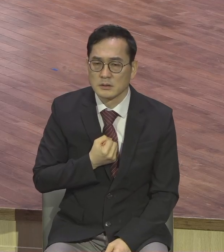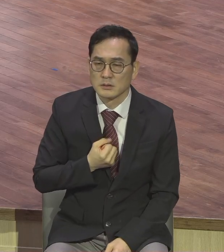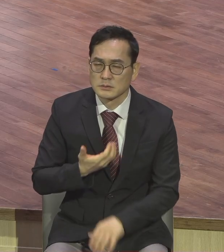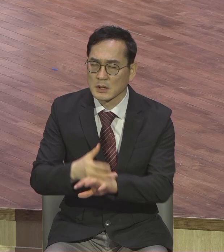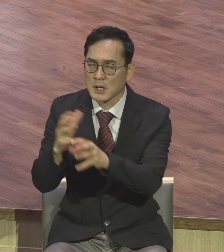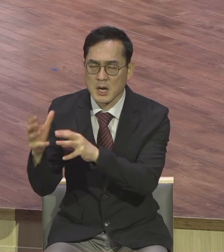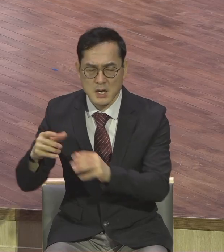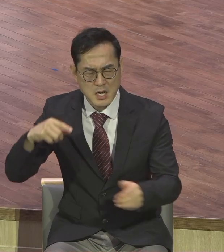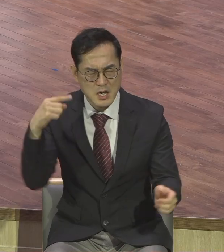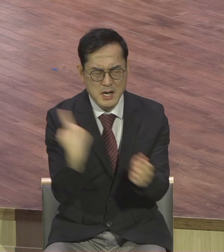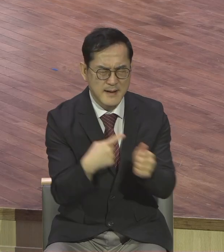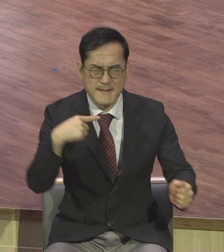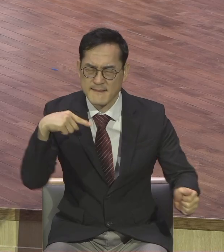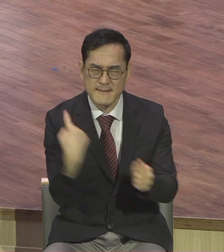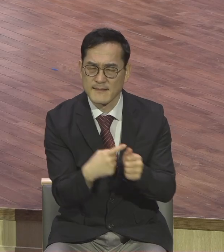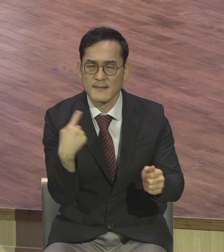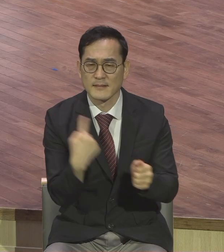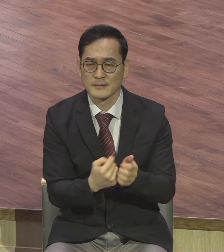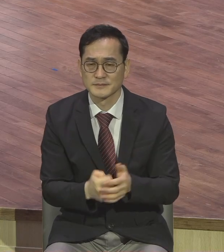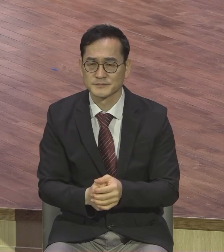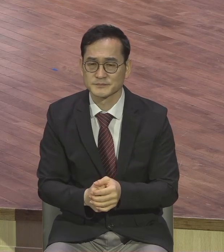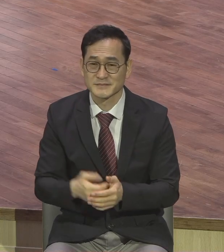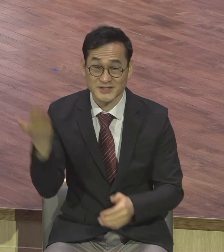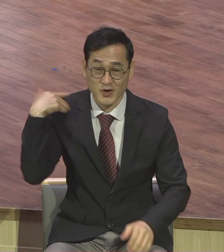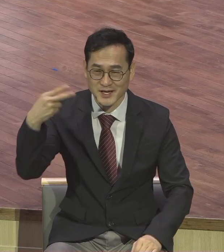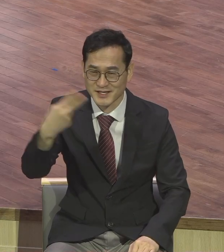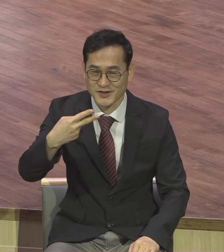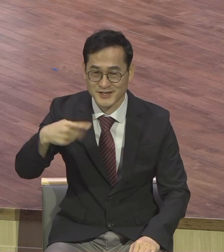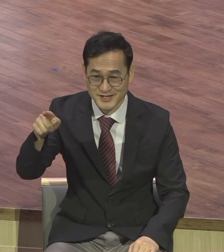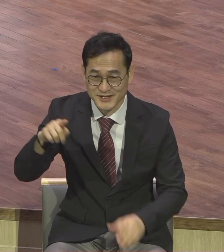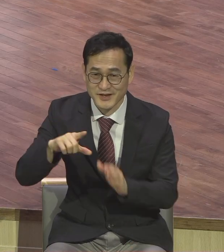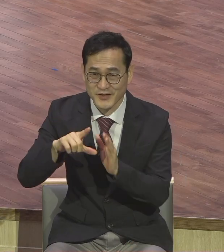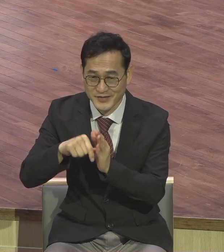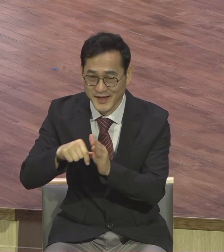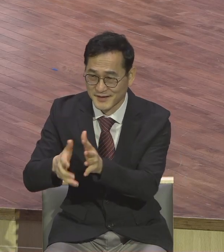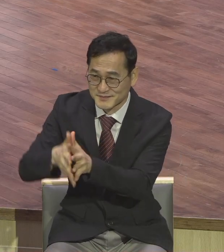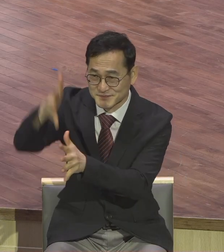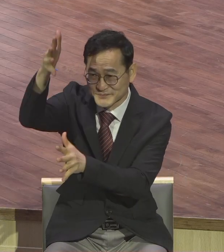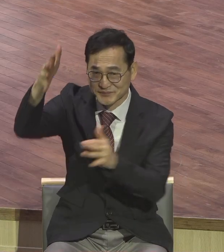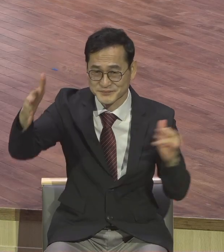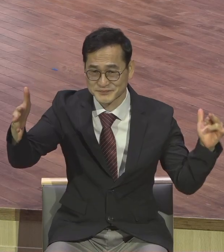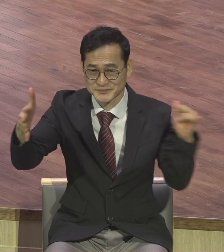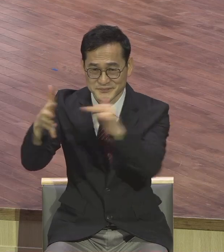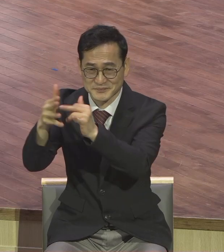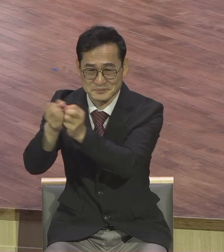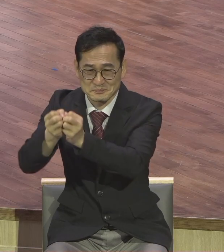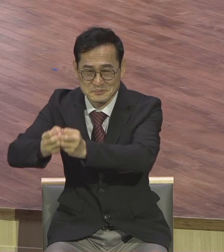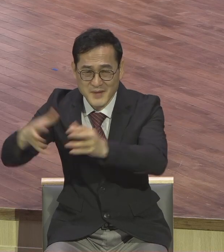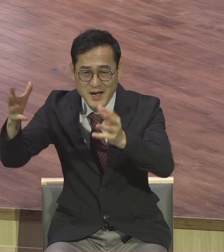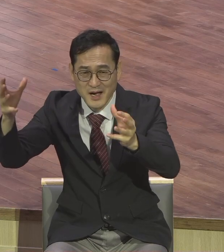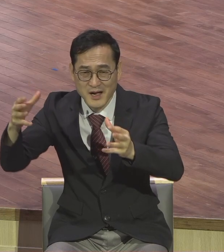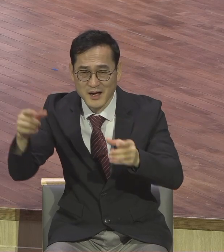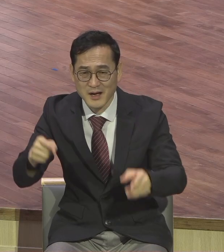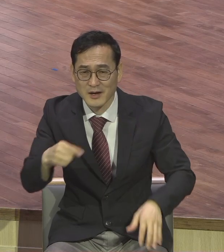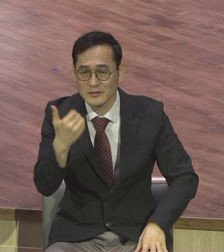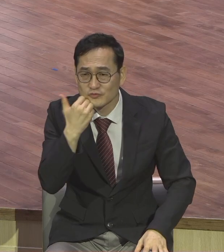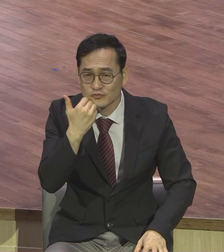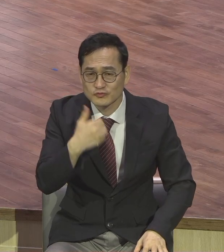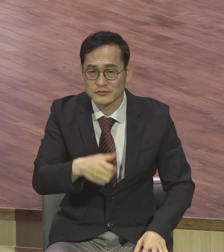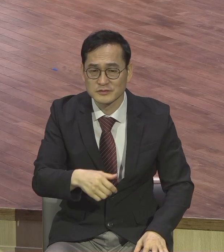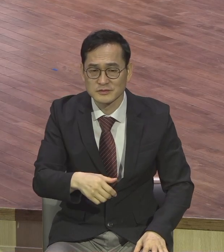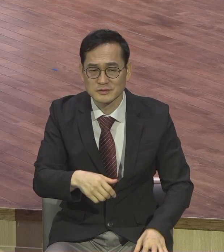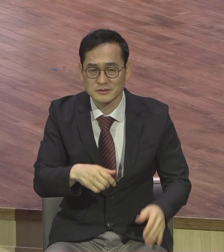2001년도에 9.11 테러 배우자로 그렇게 지목이 됐죠. 오사마 빈 라덴. 이